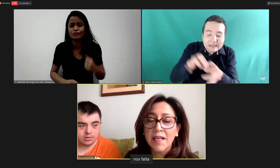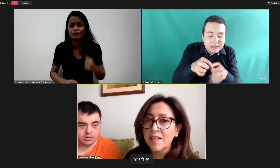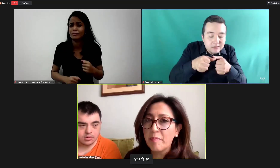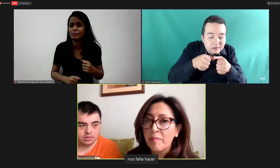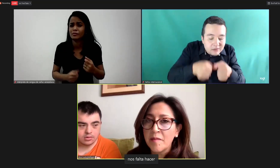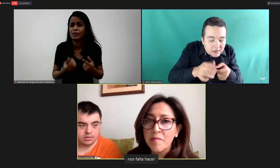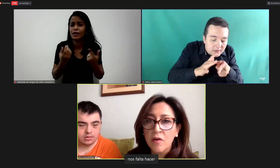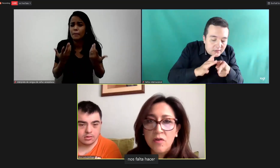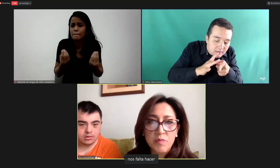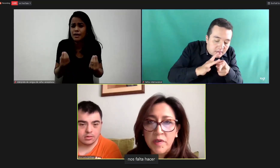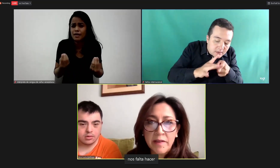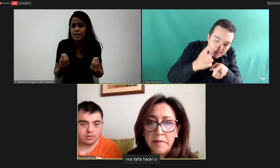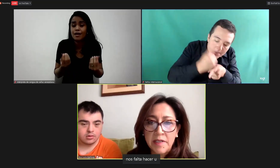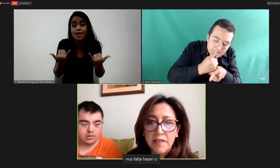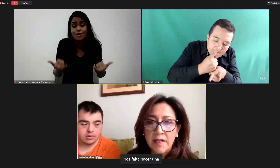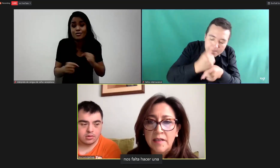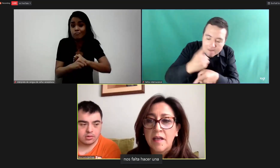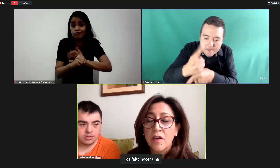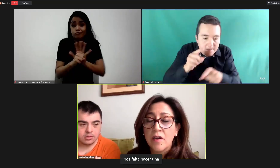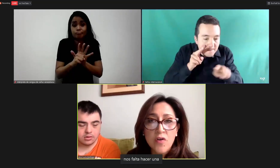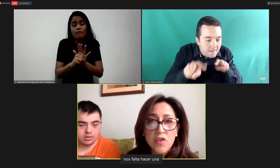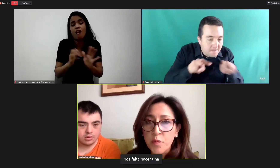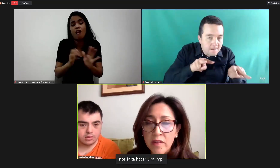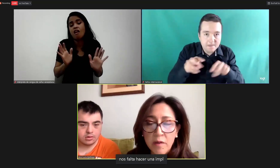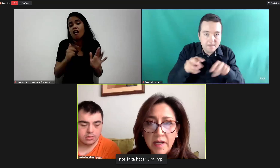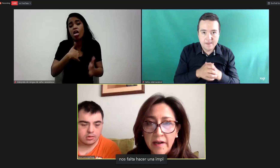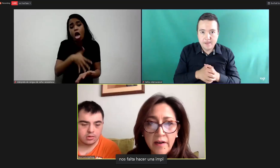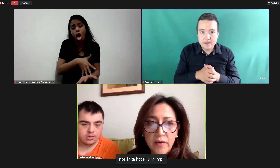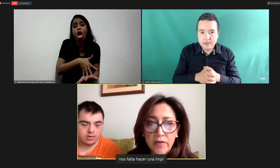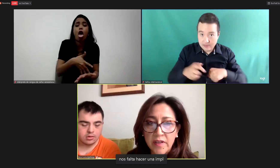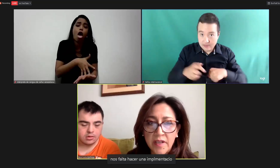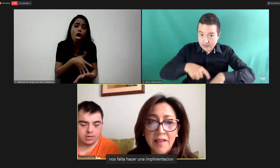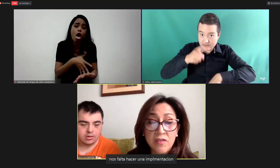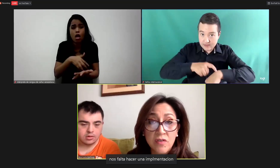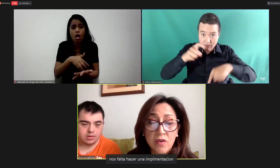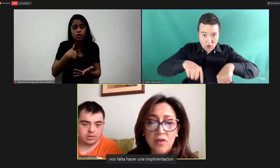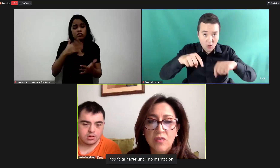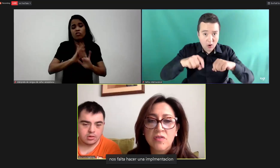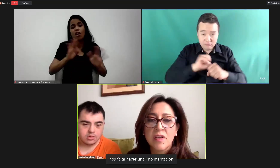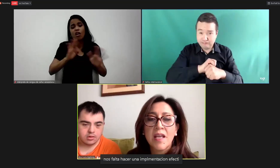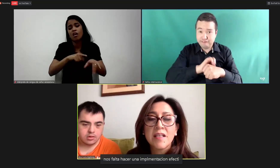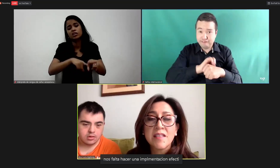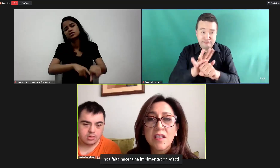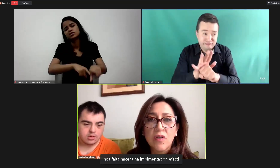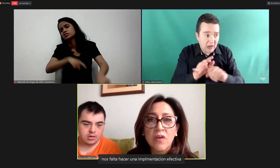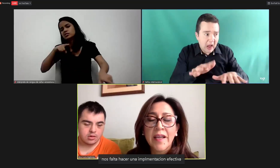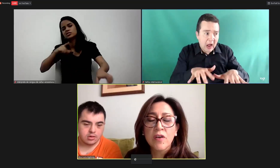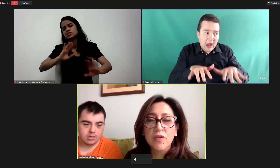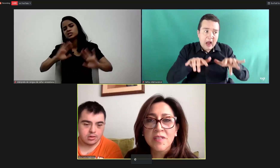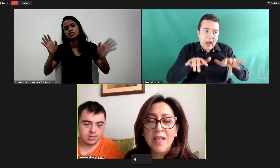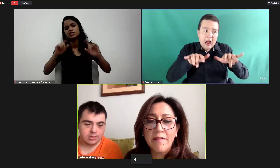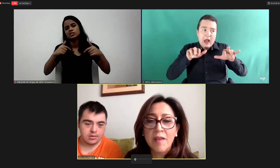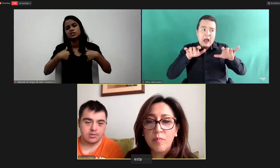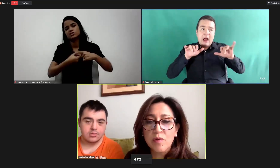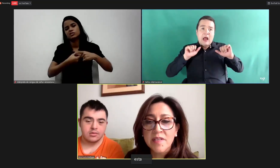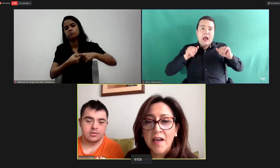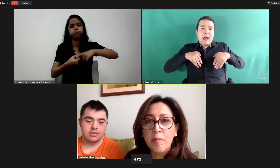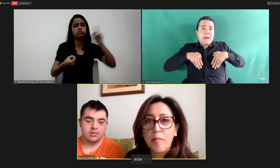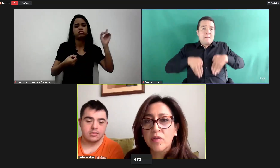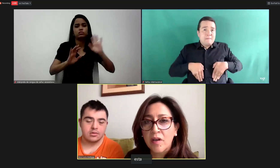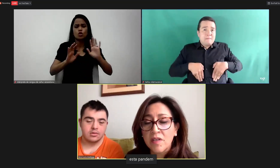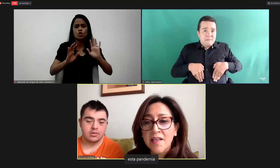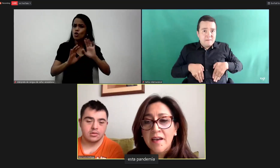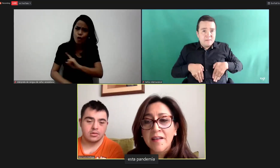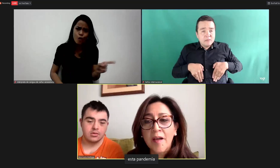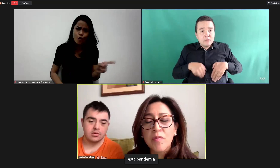Hoy esta pandemia no nos puede debilitar, no nos puede obligar a retroceder de esos logros, sino que nos debe impulsar